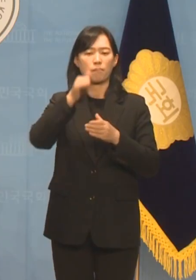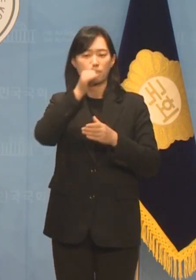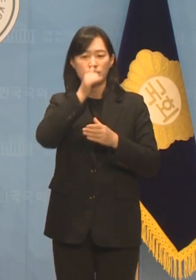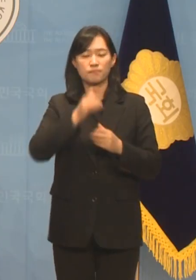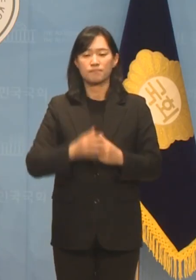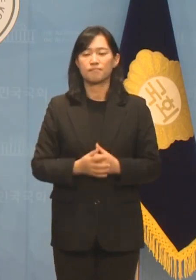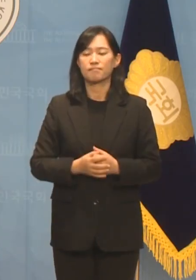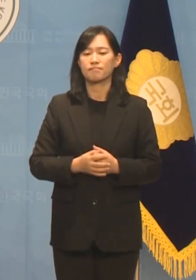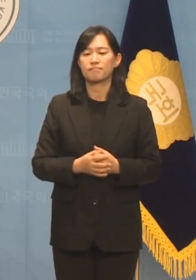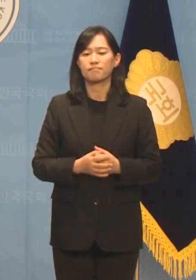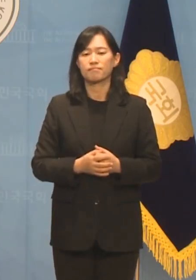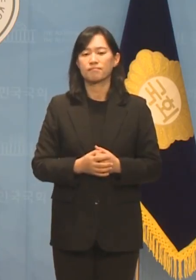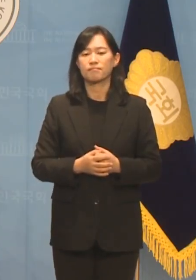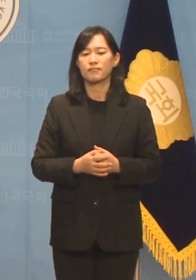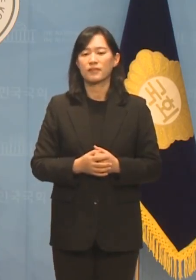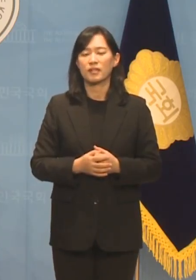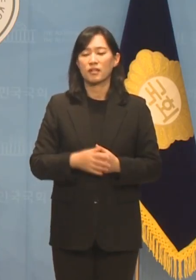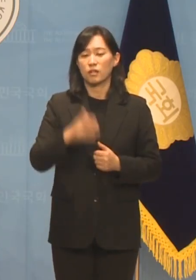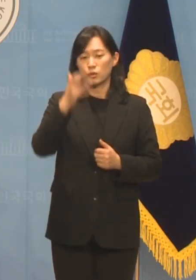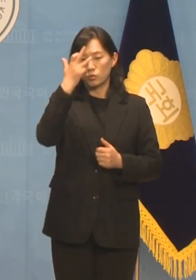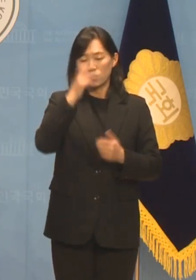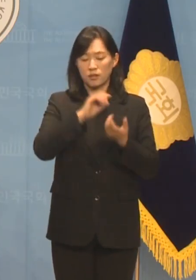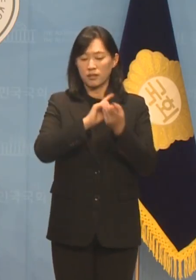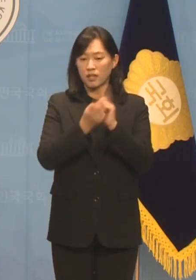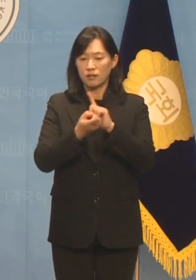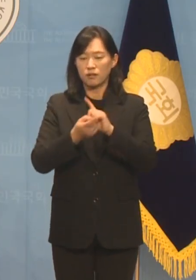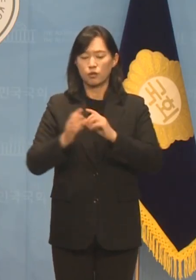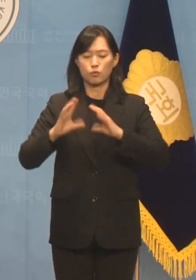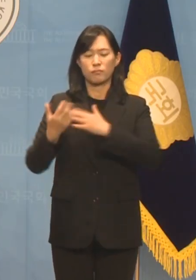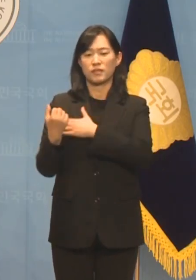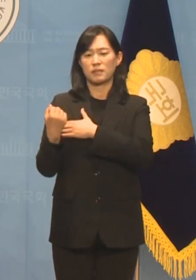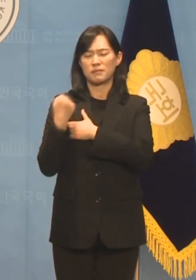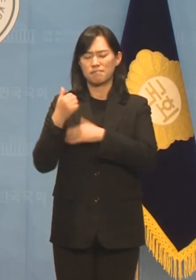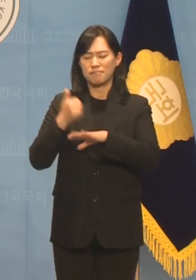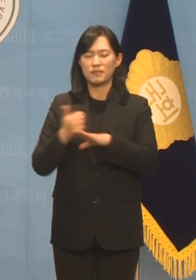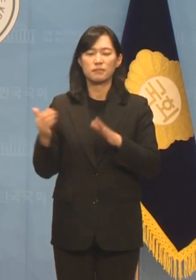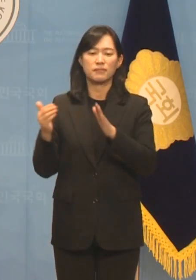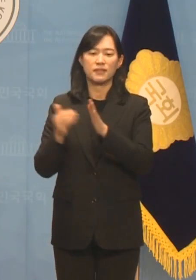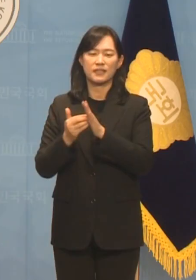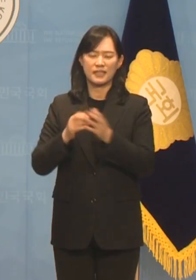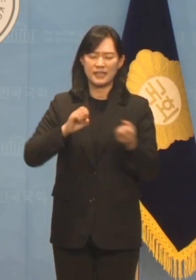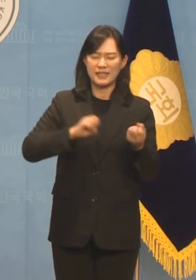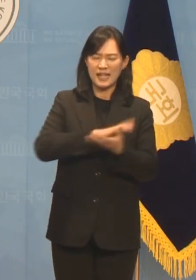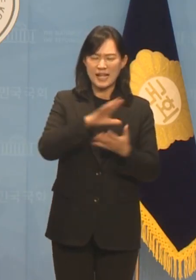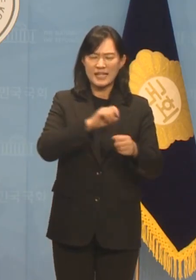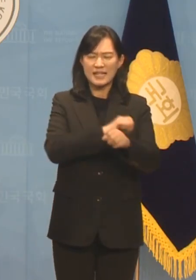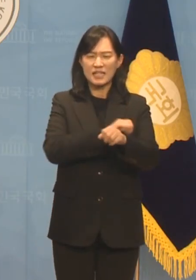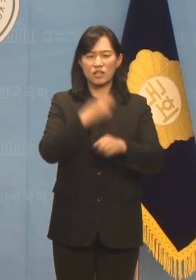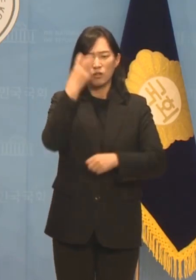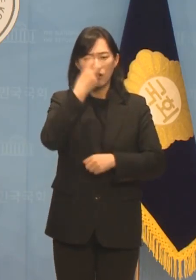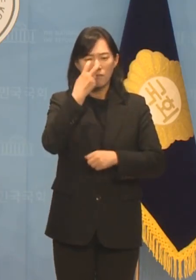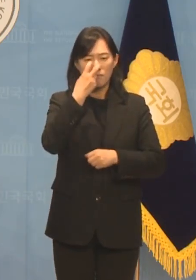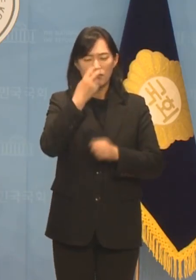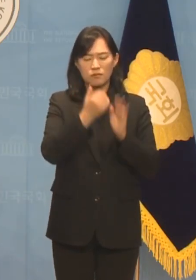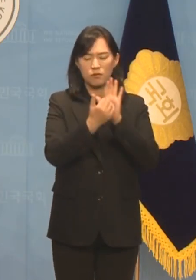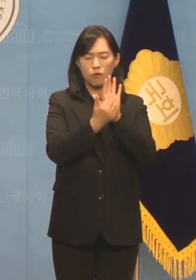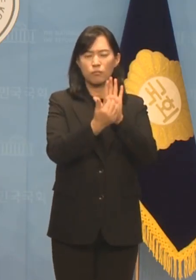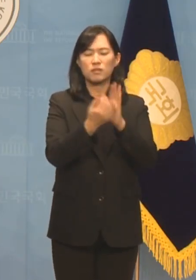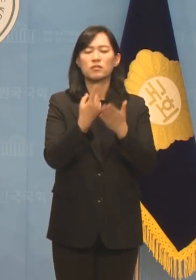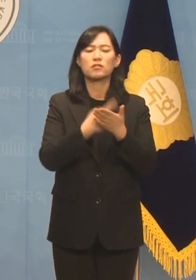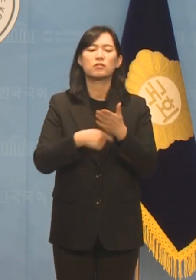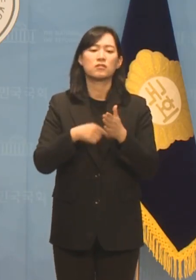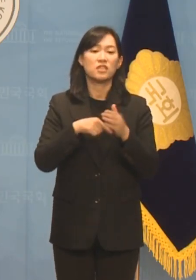있었습니다. 최상목 권한대행과 국민의힘이 끝까지 내란 특검을 거부하는 이유가